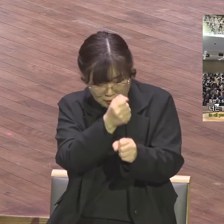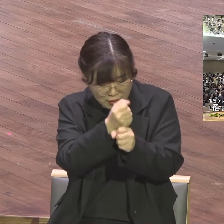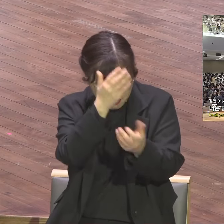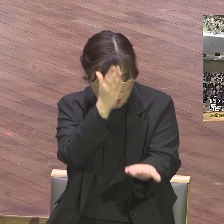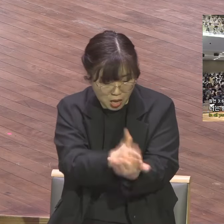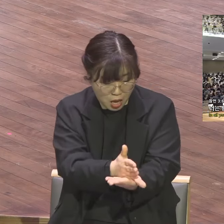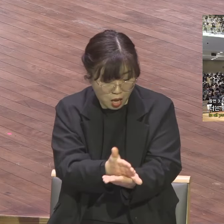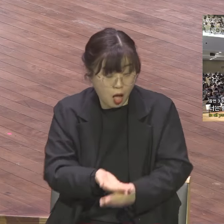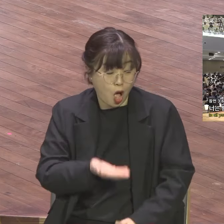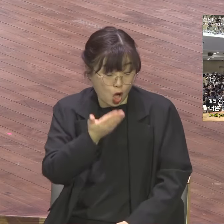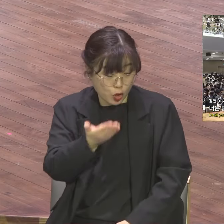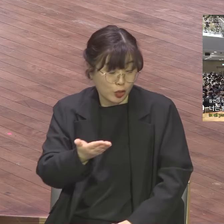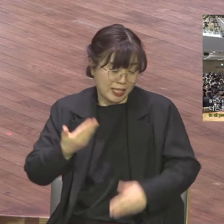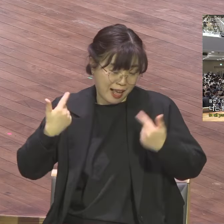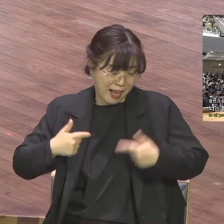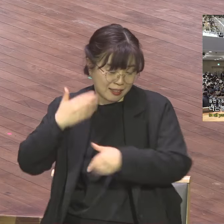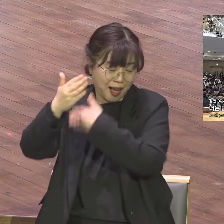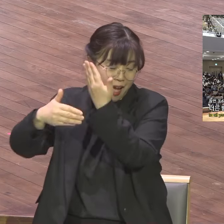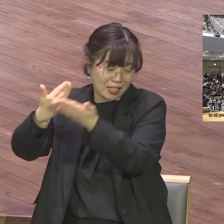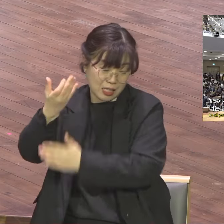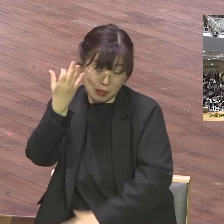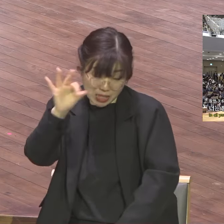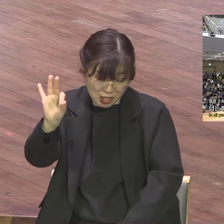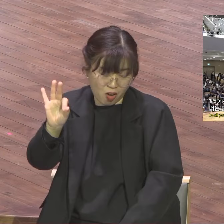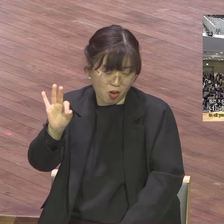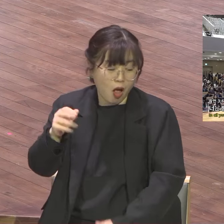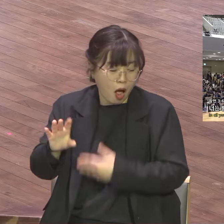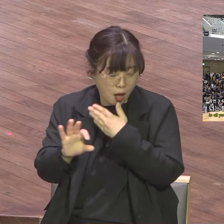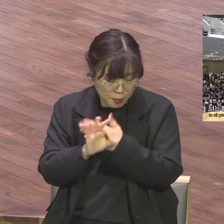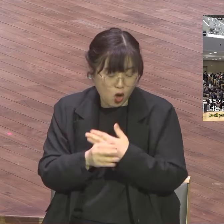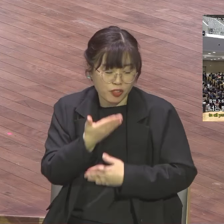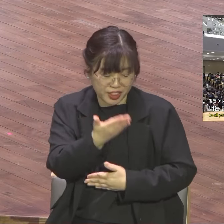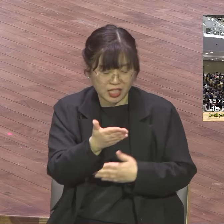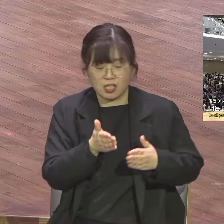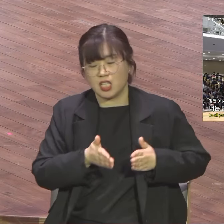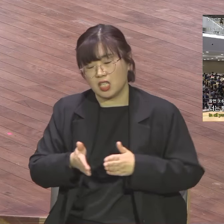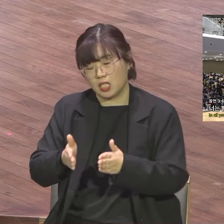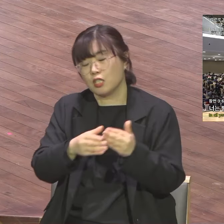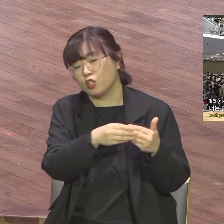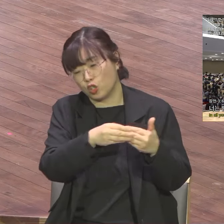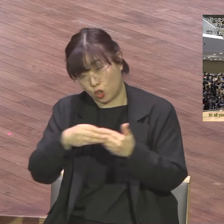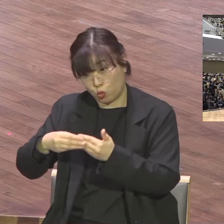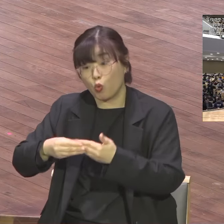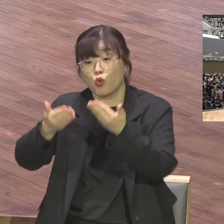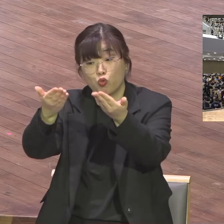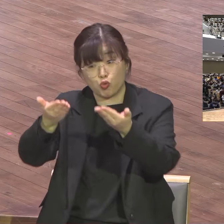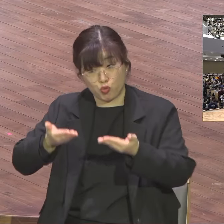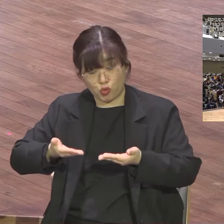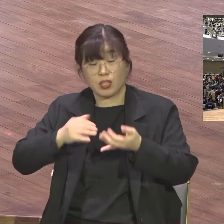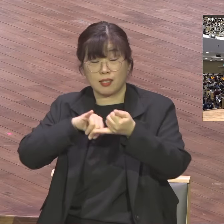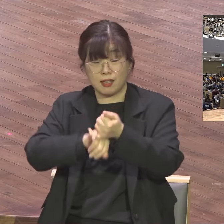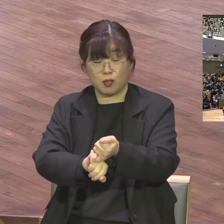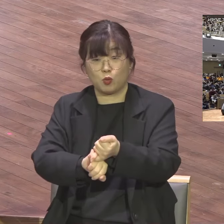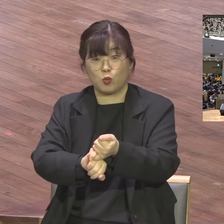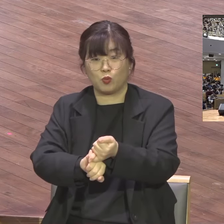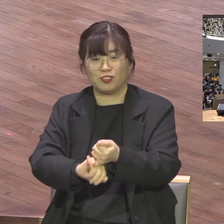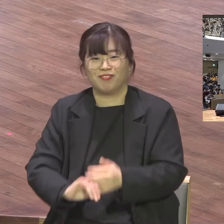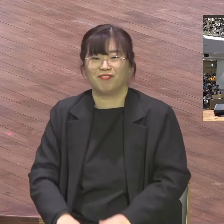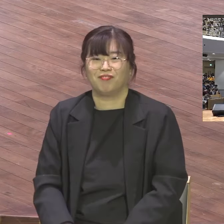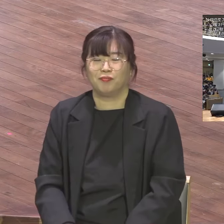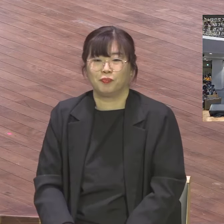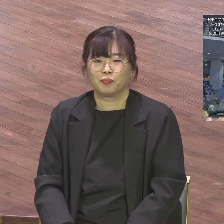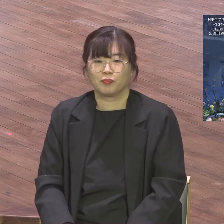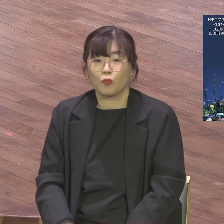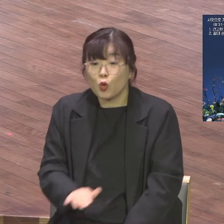너는 범사의 그를 인정하라. 그를 하면 너 길을 지도하시리라. 자, 평상시 삶의 우선순위를